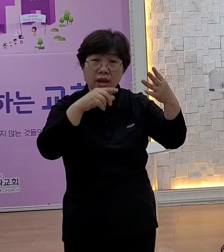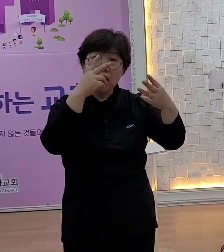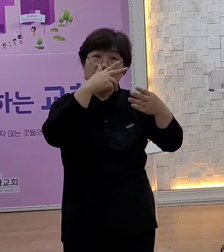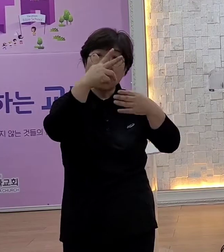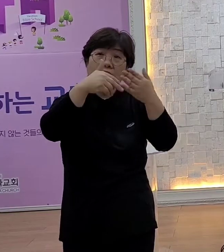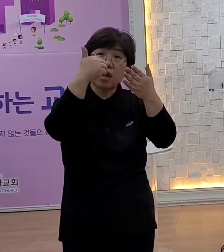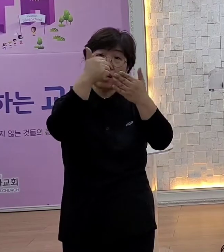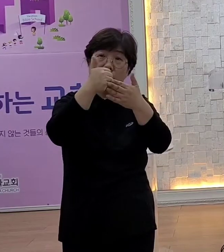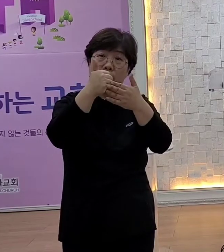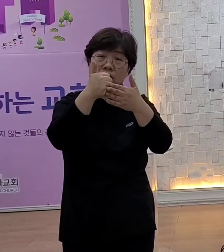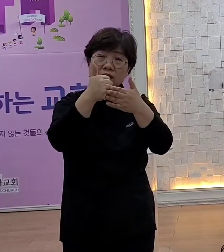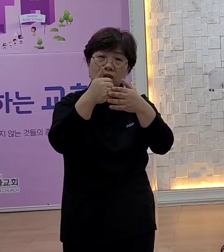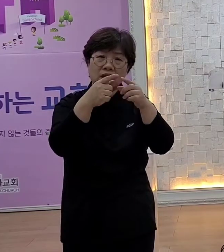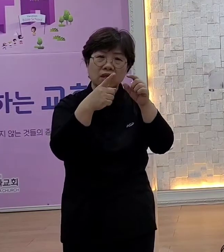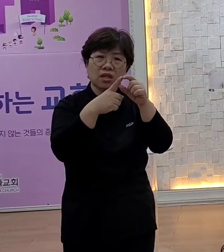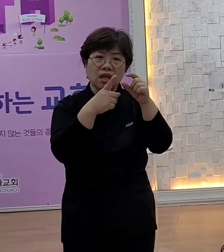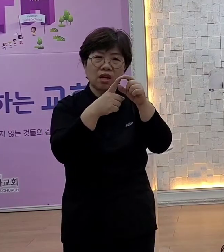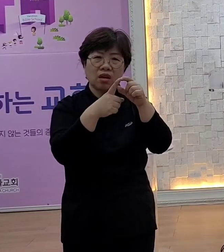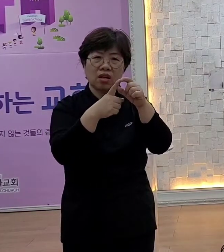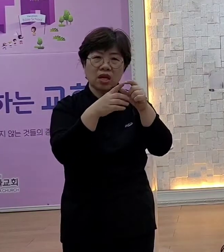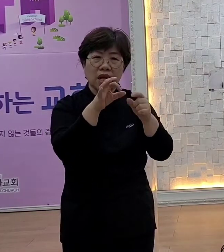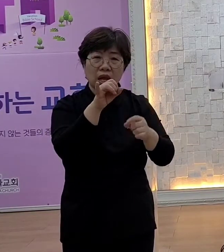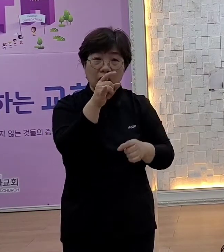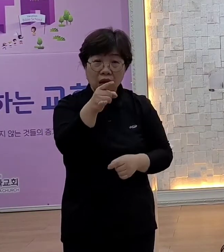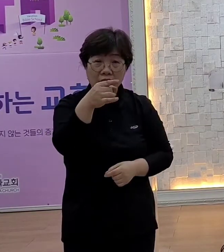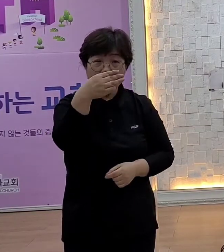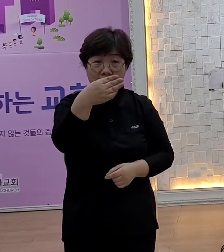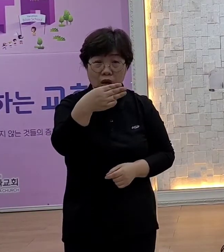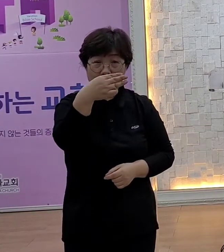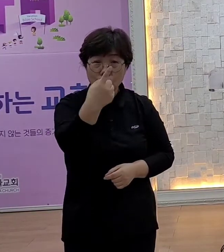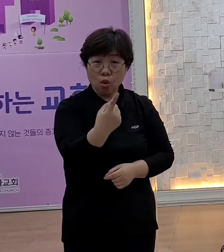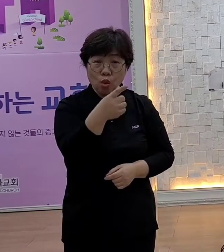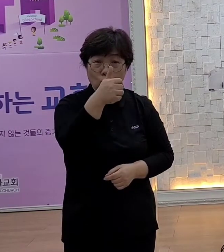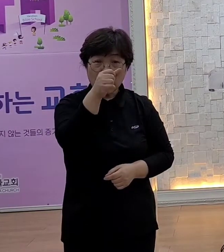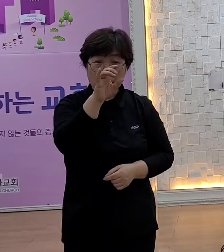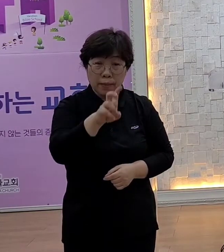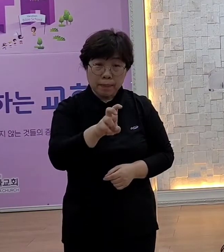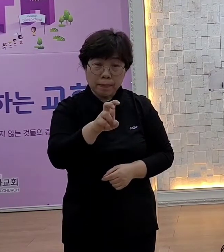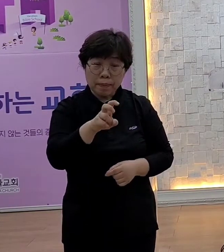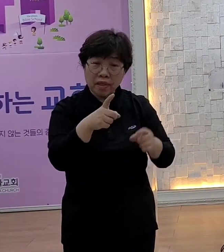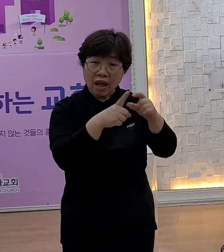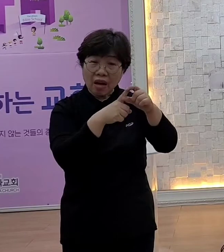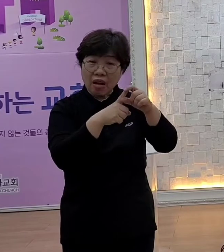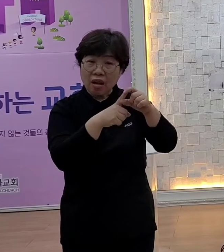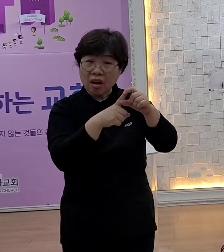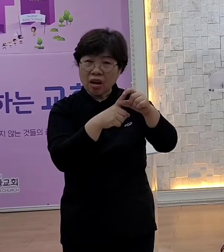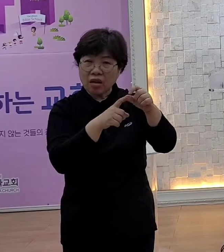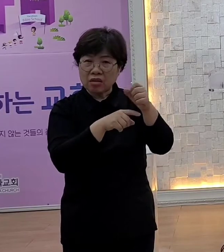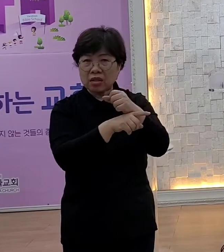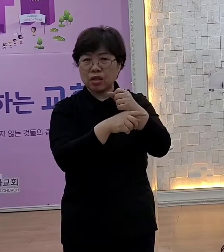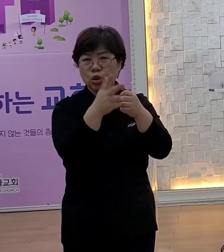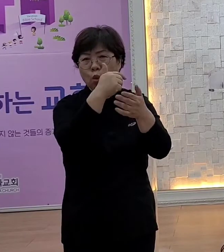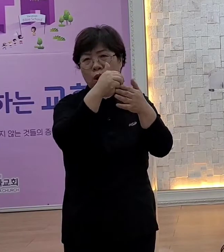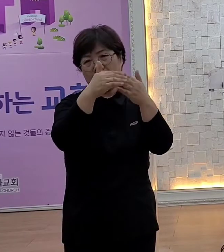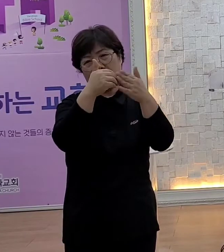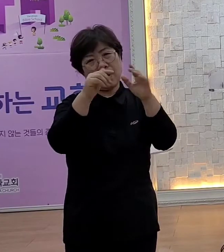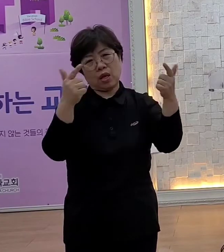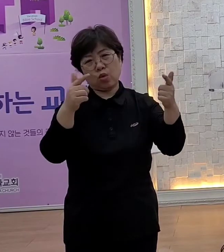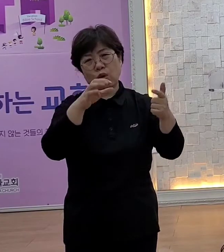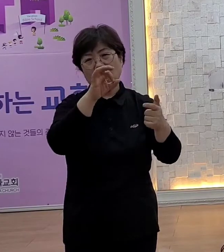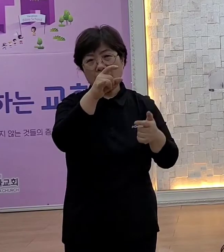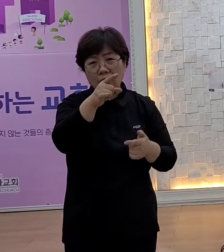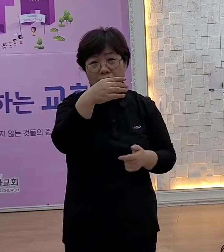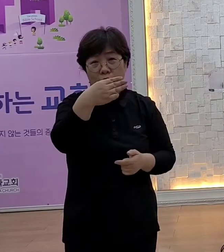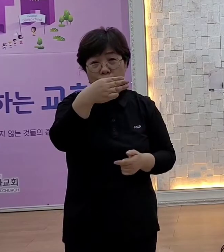어떤 단어로 쓰여졌느냐? 엘로힘이라는 단어가 쓰여져 있습니다. 여기서부터 이제 의문점이 생긴